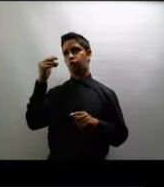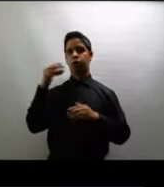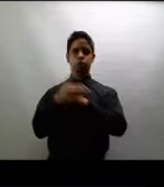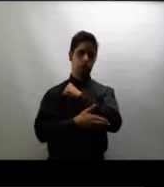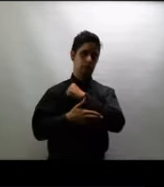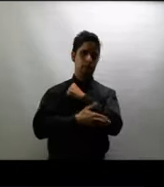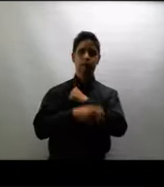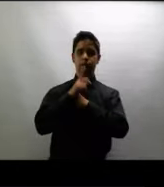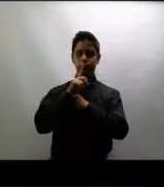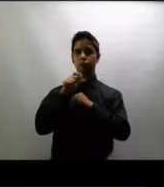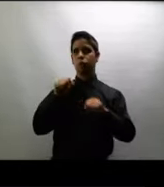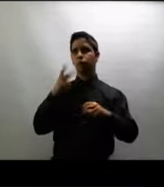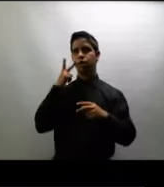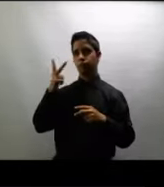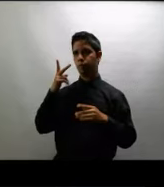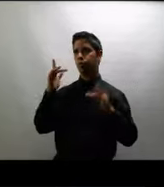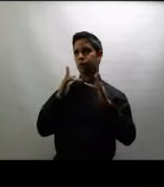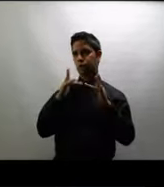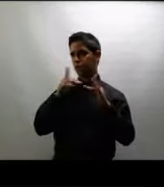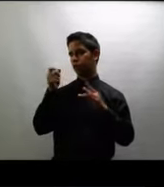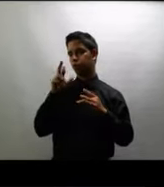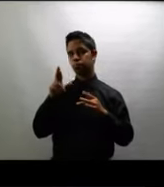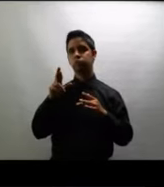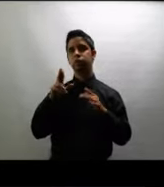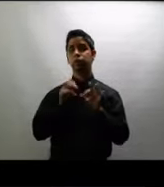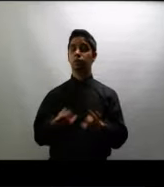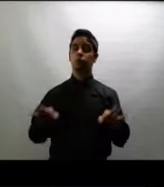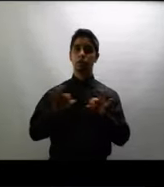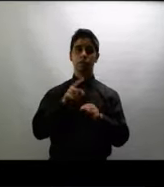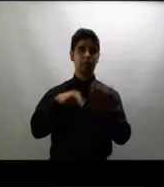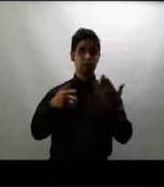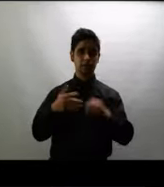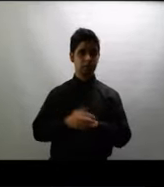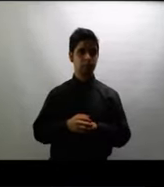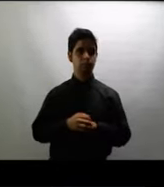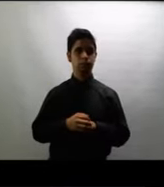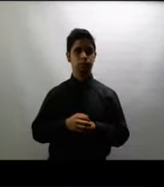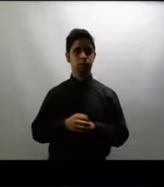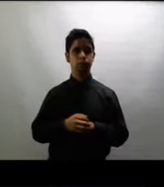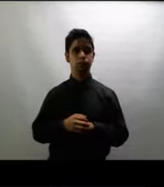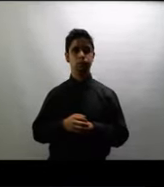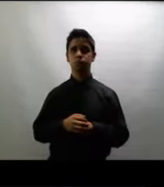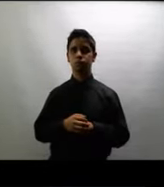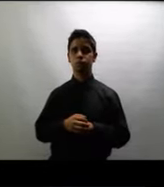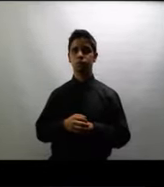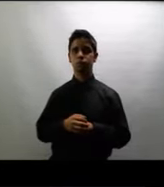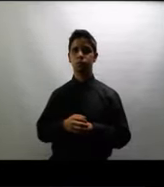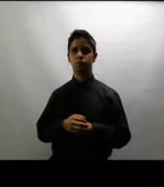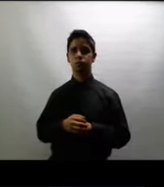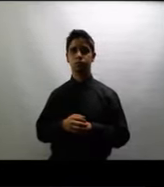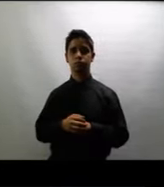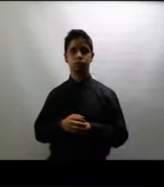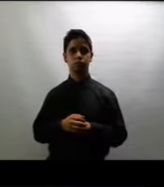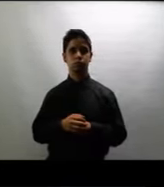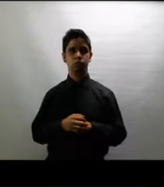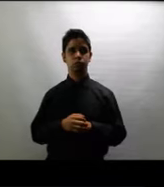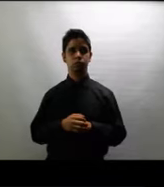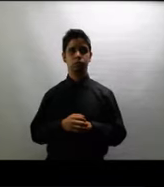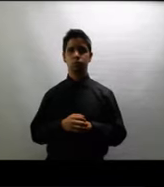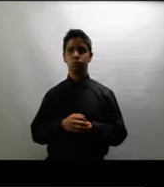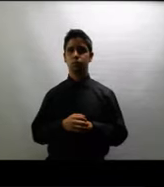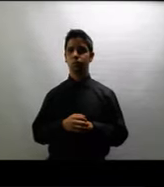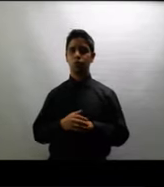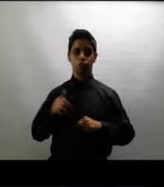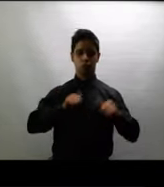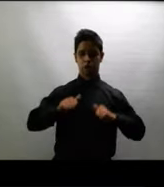redes sociales y del internet, que es bien importante demostrarle a nuestros artistas el apoyo,